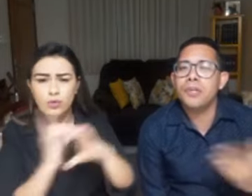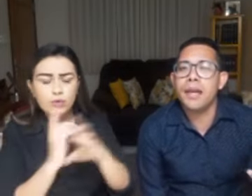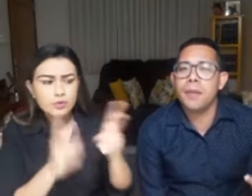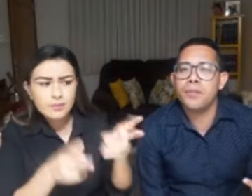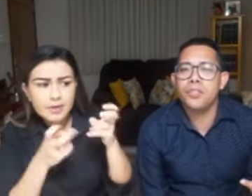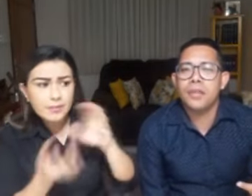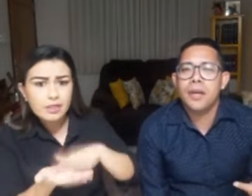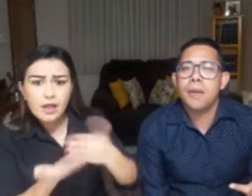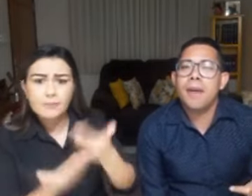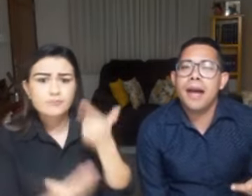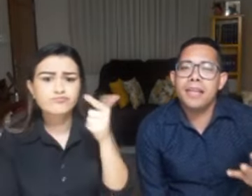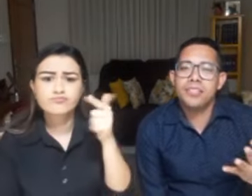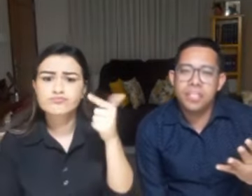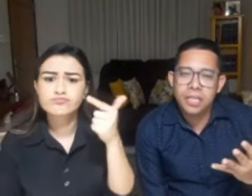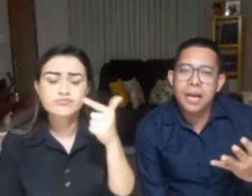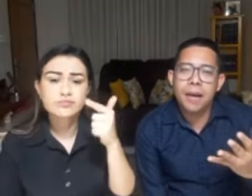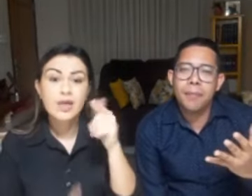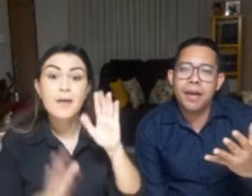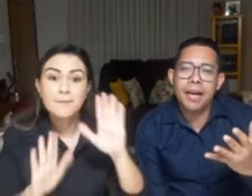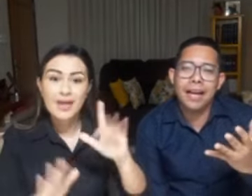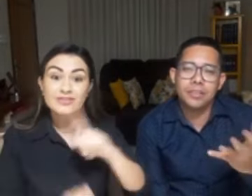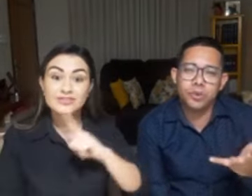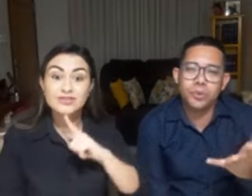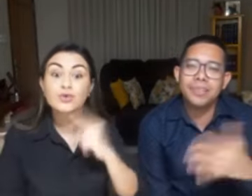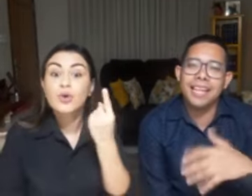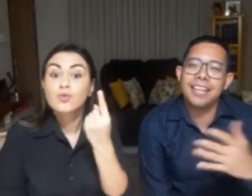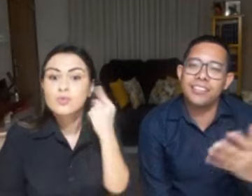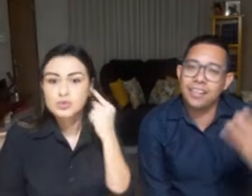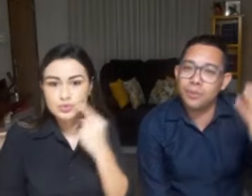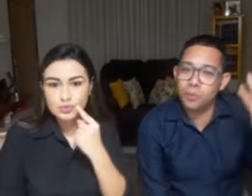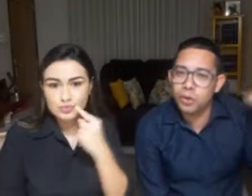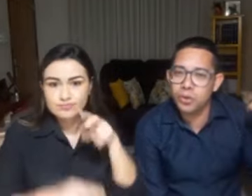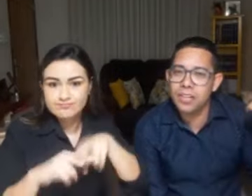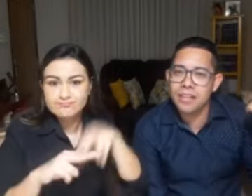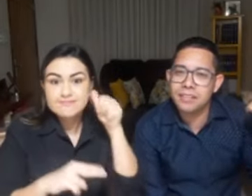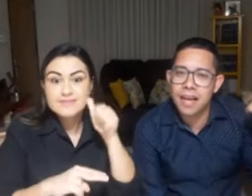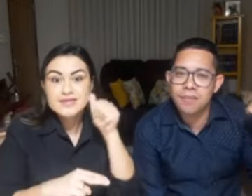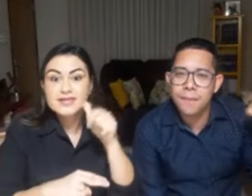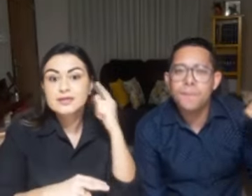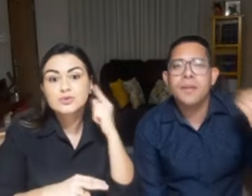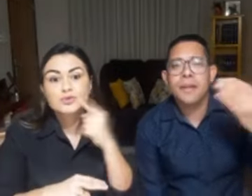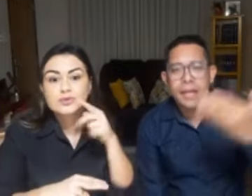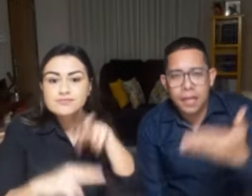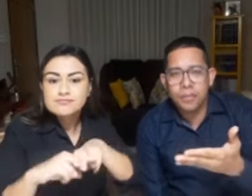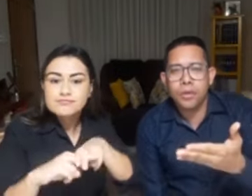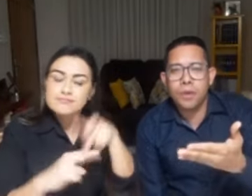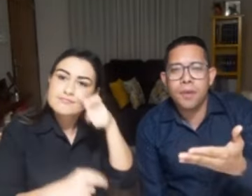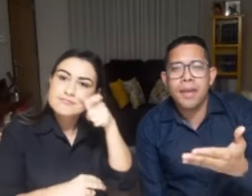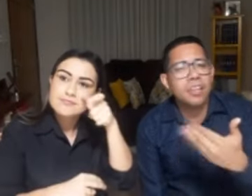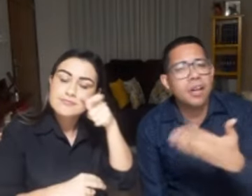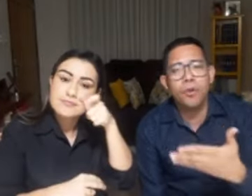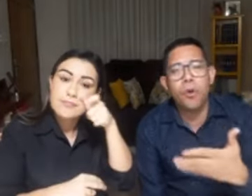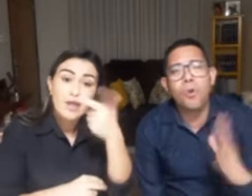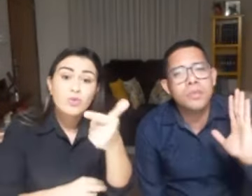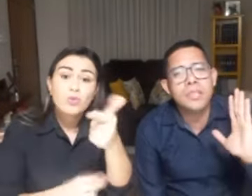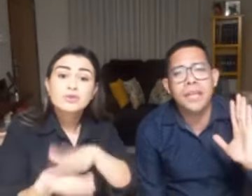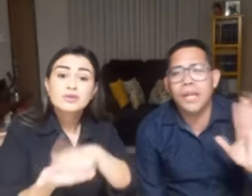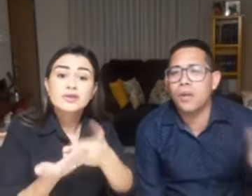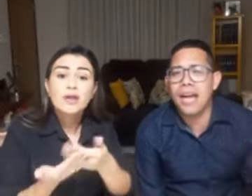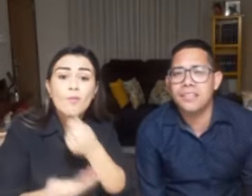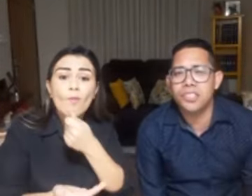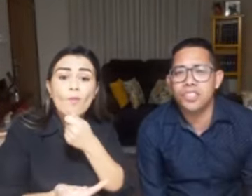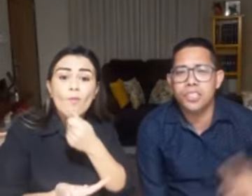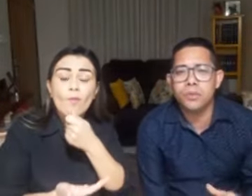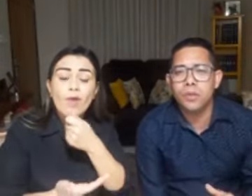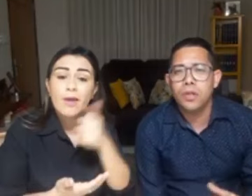tinha um intérprete. Mas tinha a surda, né, que tinha, no outro dia ela estava, naquele dia novamente, ela ficou o culto inteiro